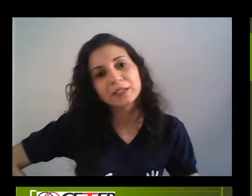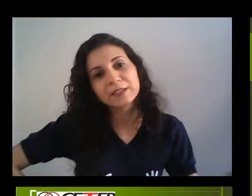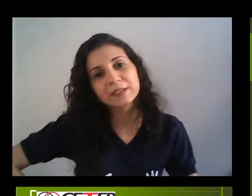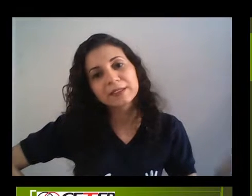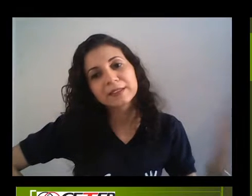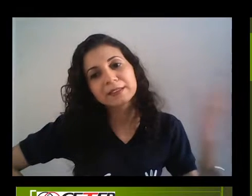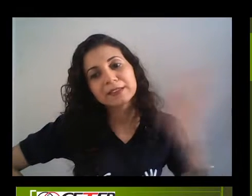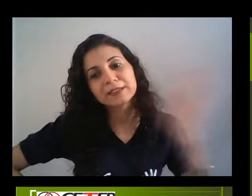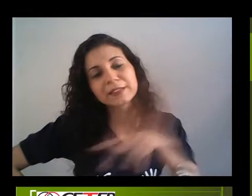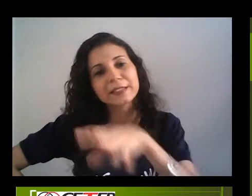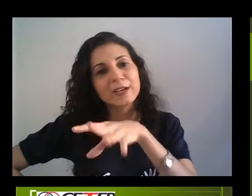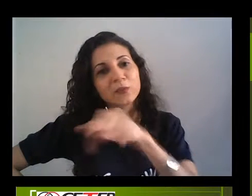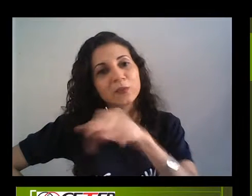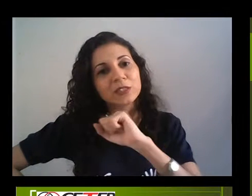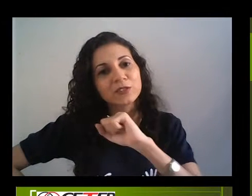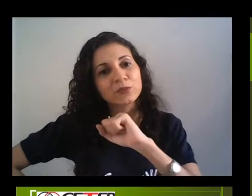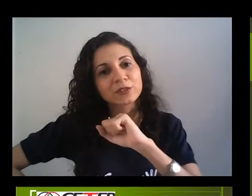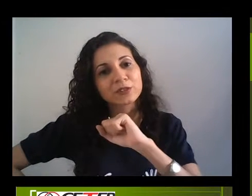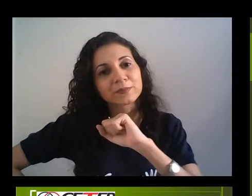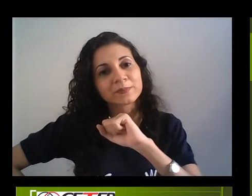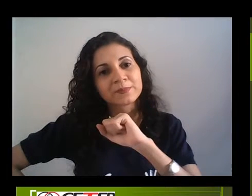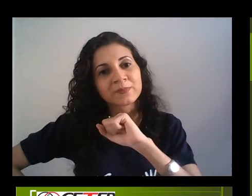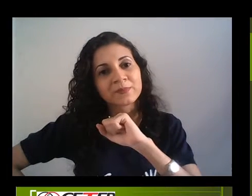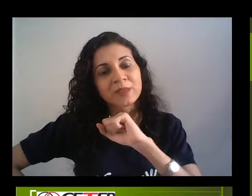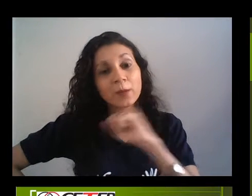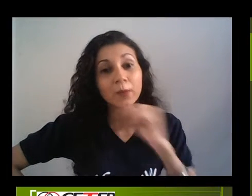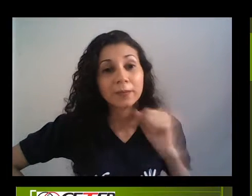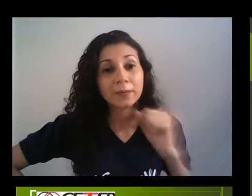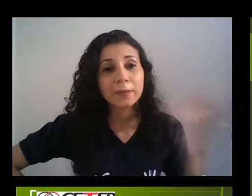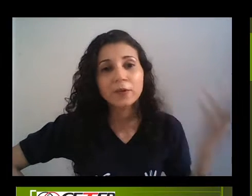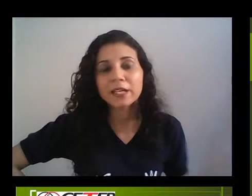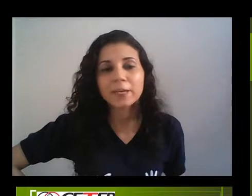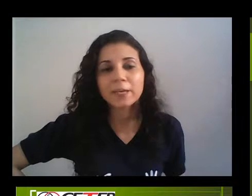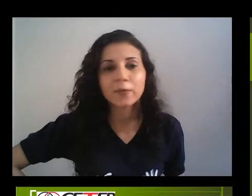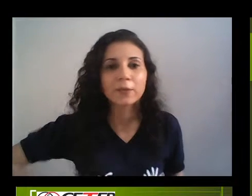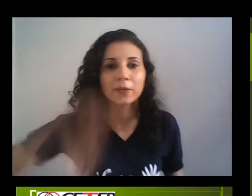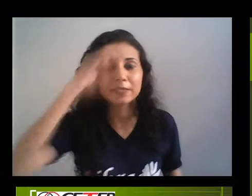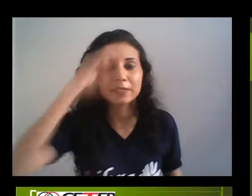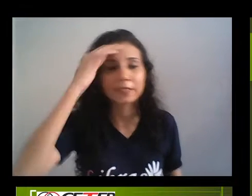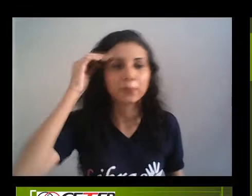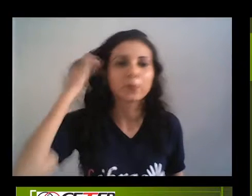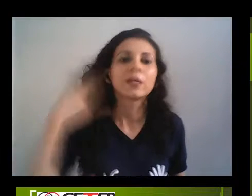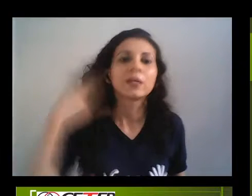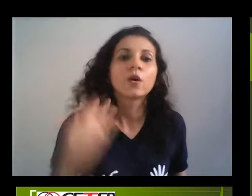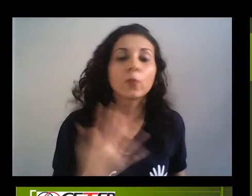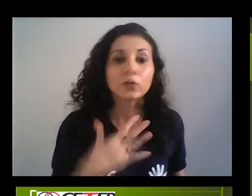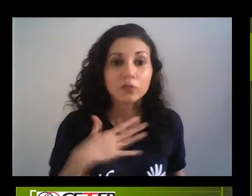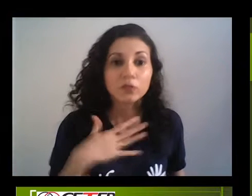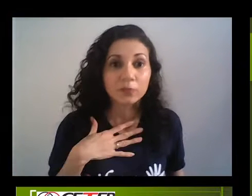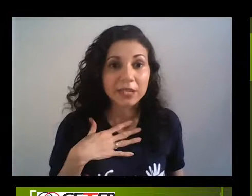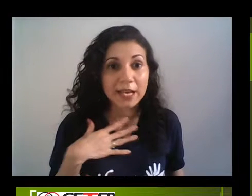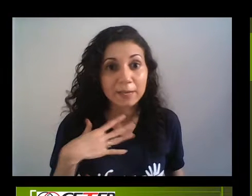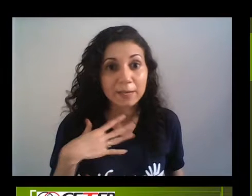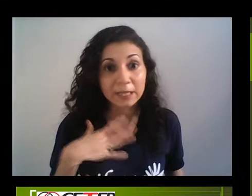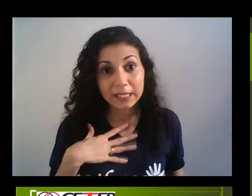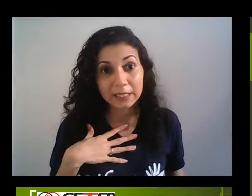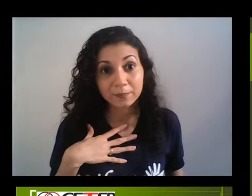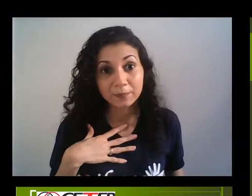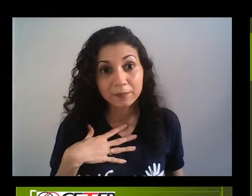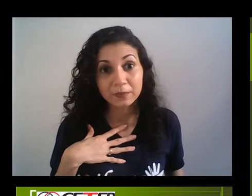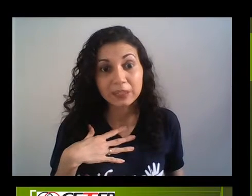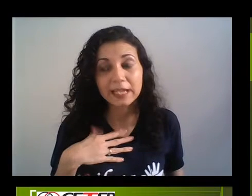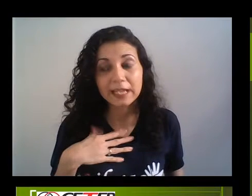nome na comunidade surda. Mas por quê? Porque, por exemplo, o meu nome é